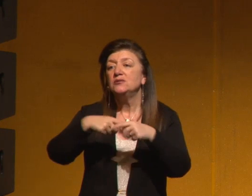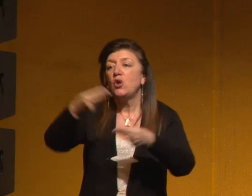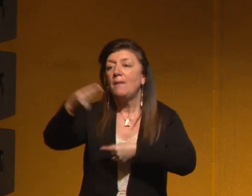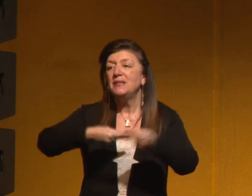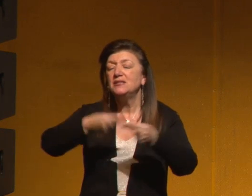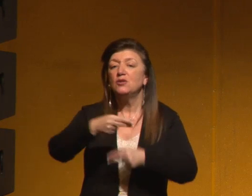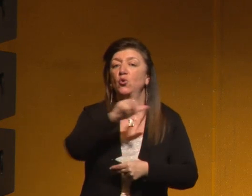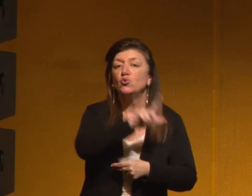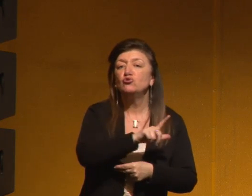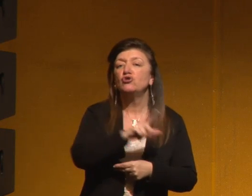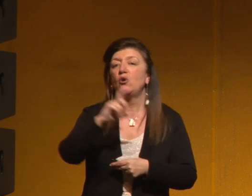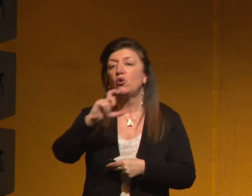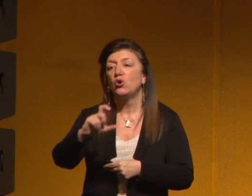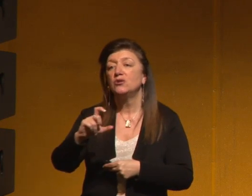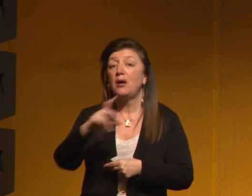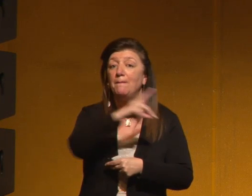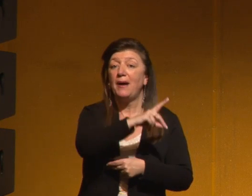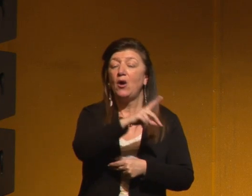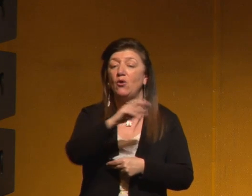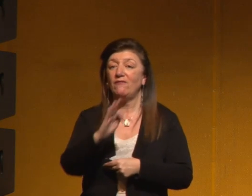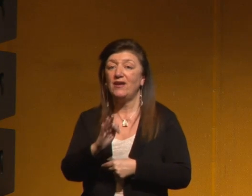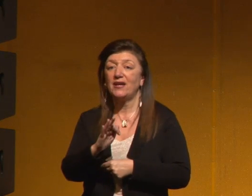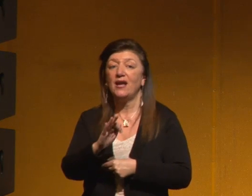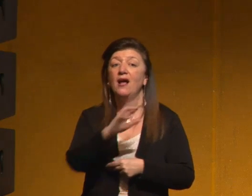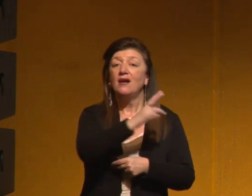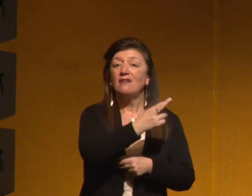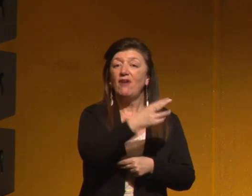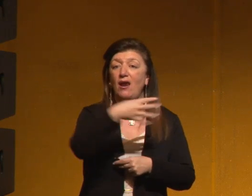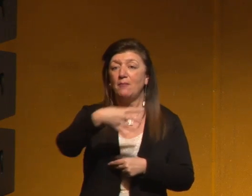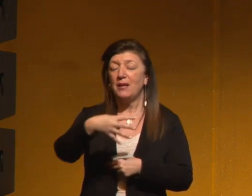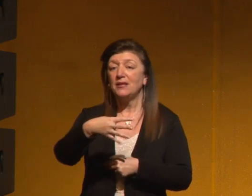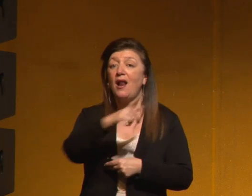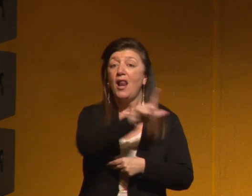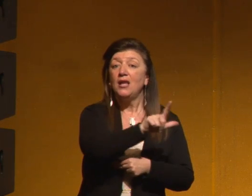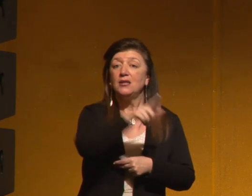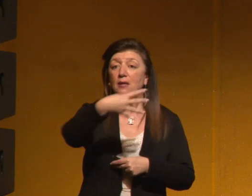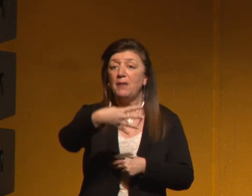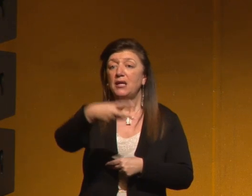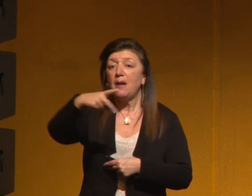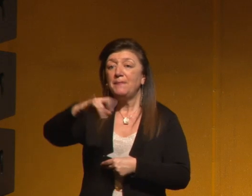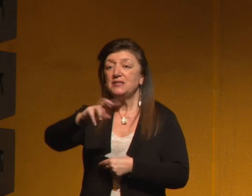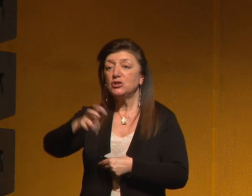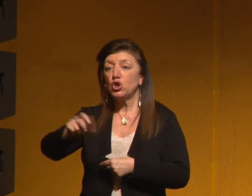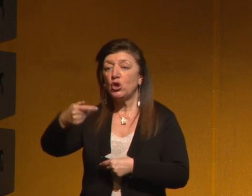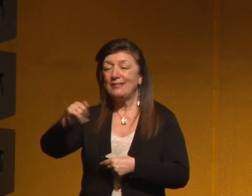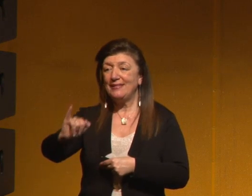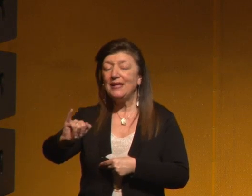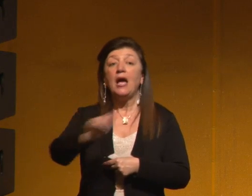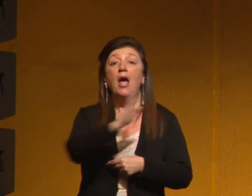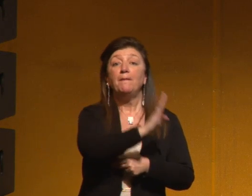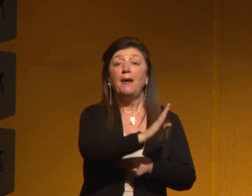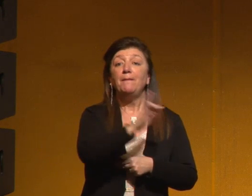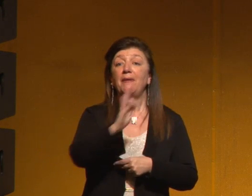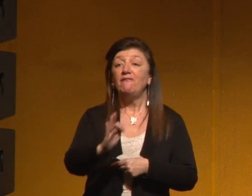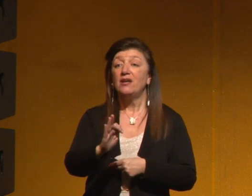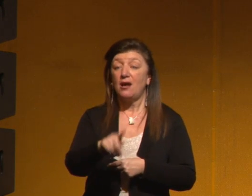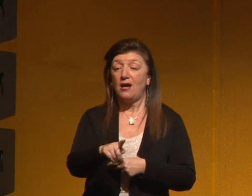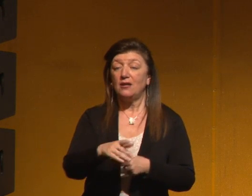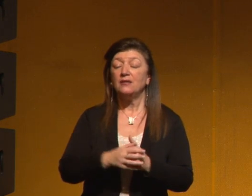conterno piero gastaldo paolo ferrero raffaella maniello lidia maria pizzotti beppe ferrari